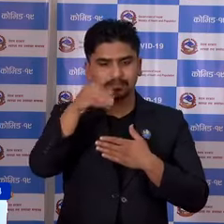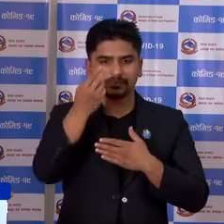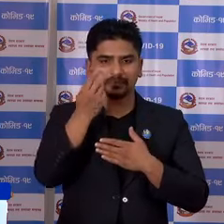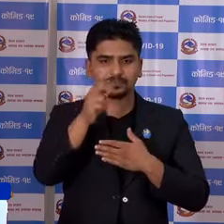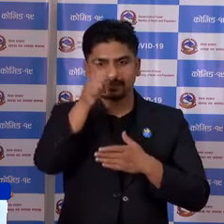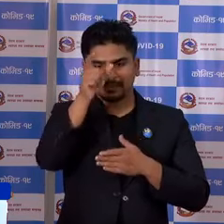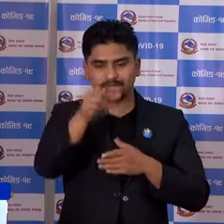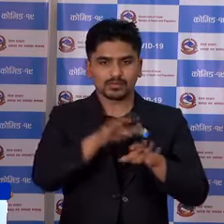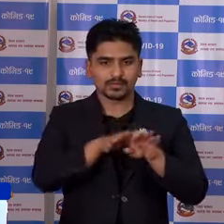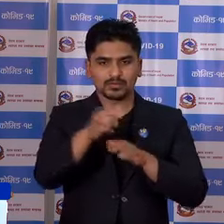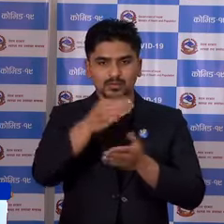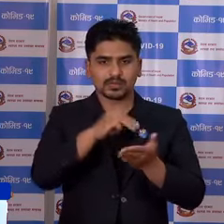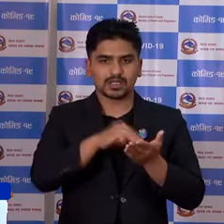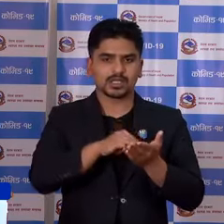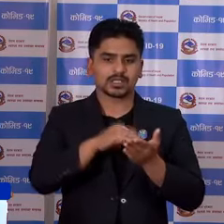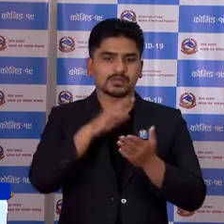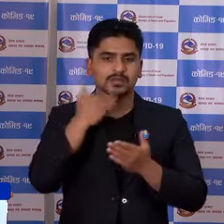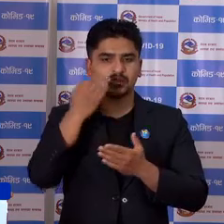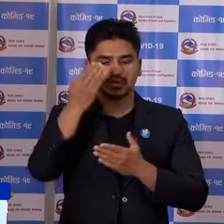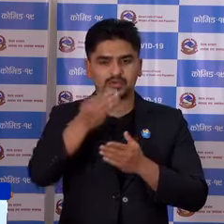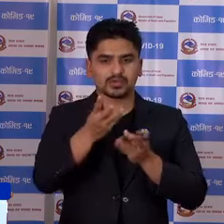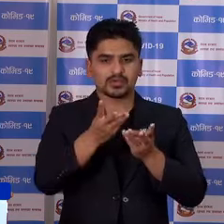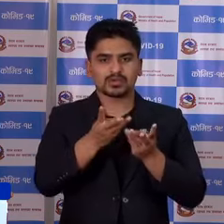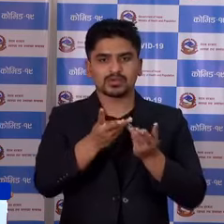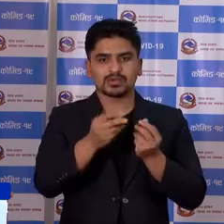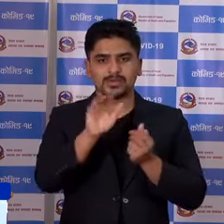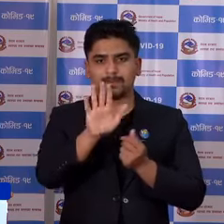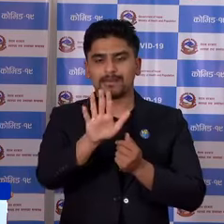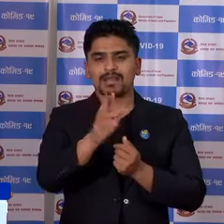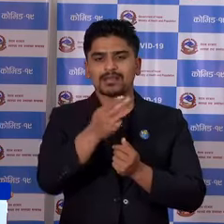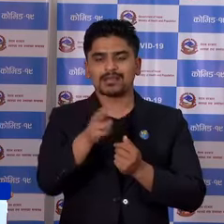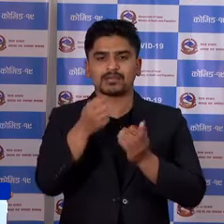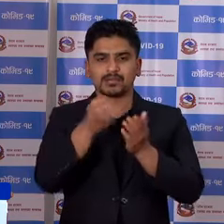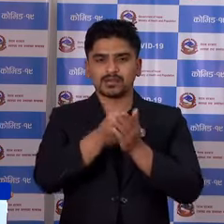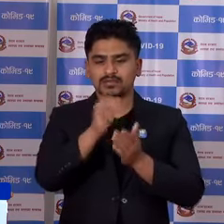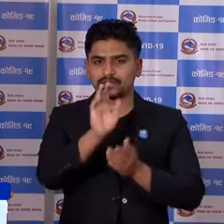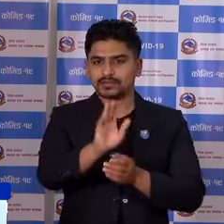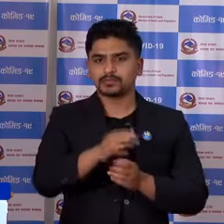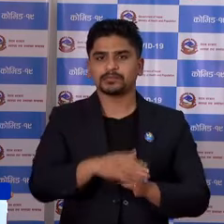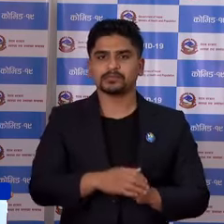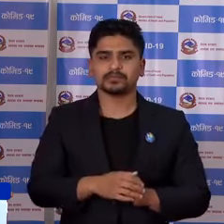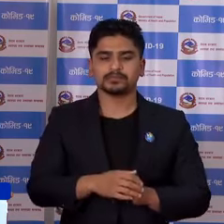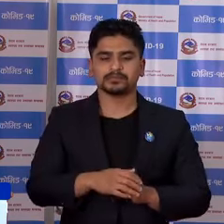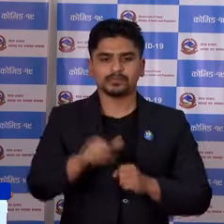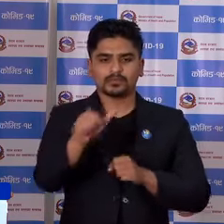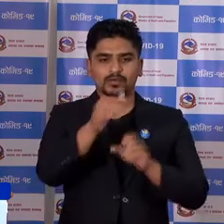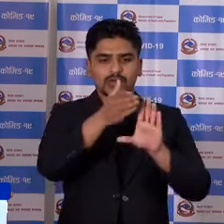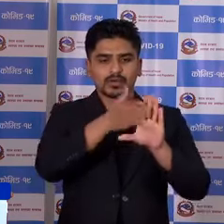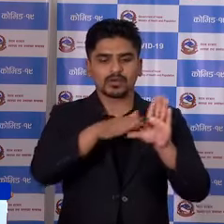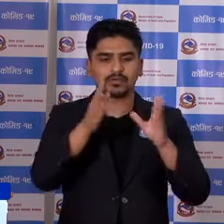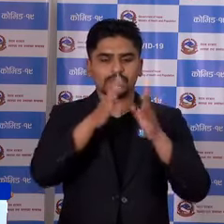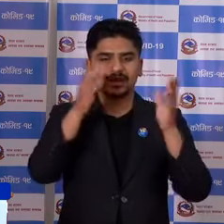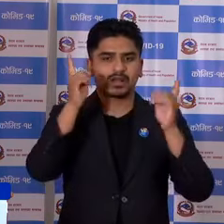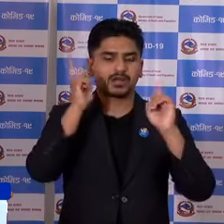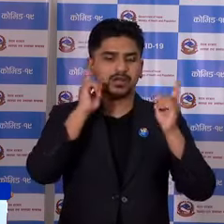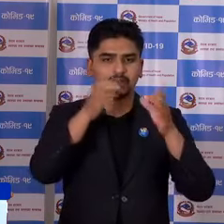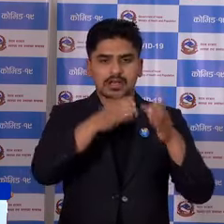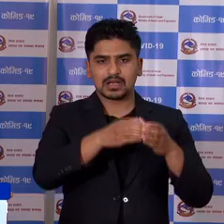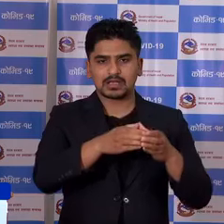भएका व्यक्तिहरूमध्ये मृत्यु हुनेको संख्या 5 पुगेको छ। उहाँसँगै उहाँ ललितपुर